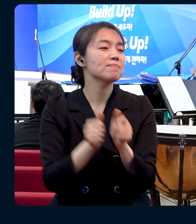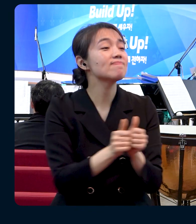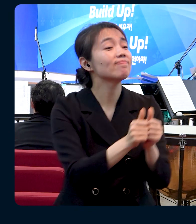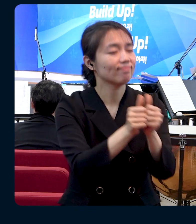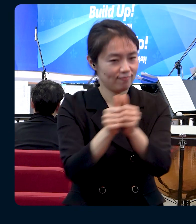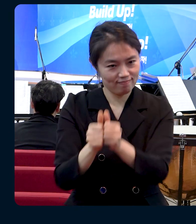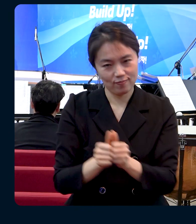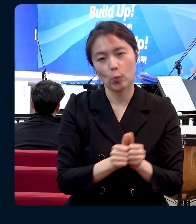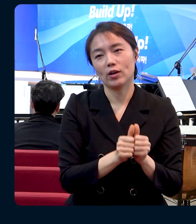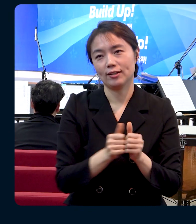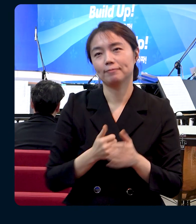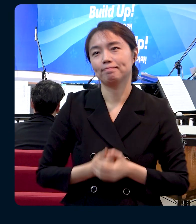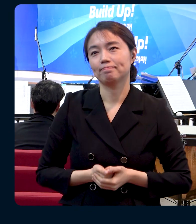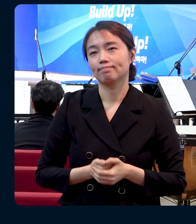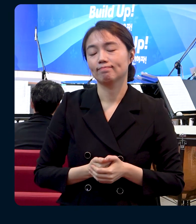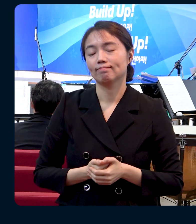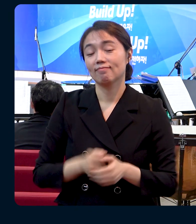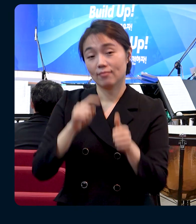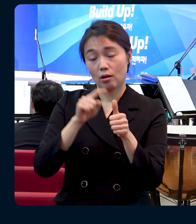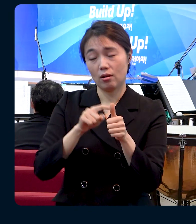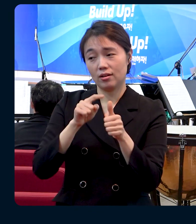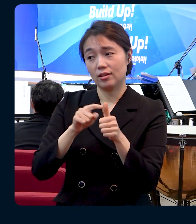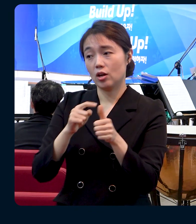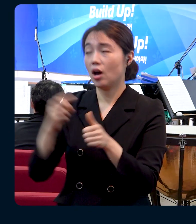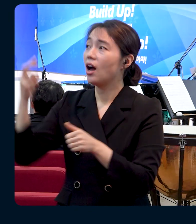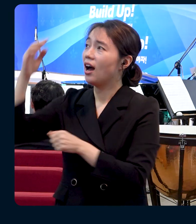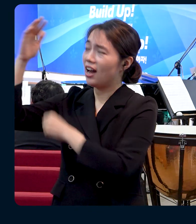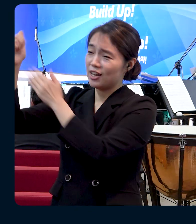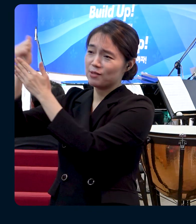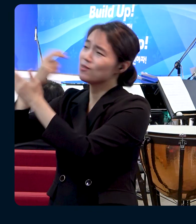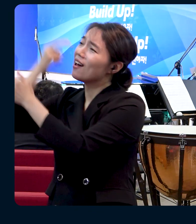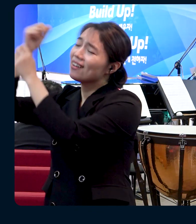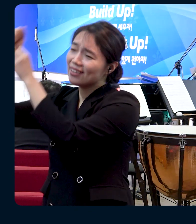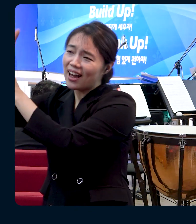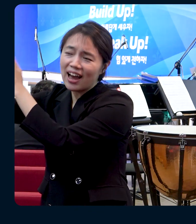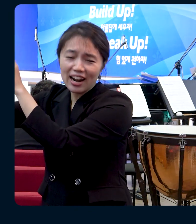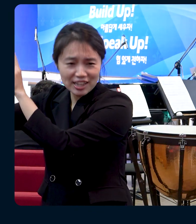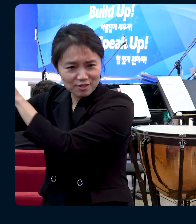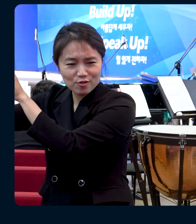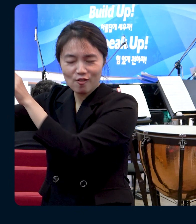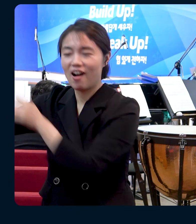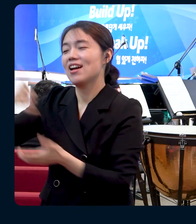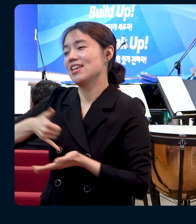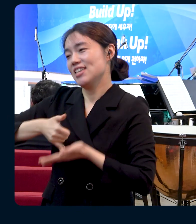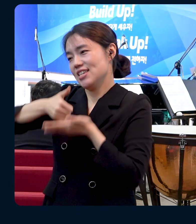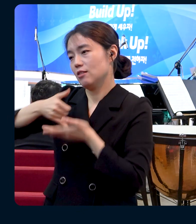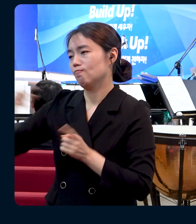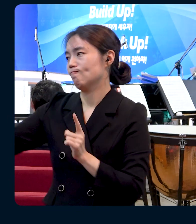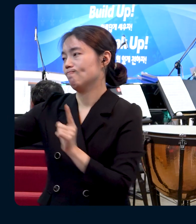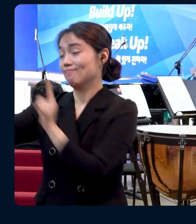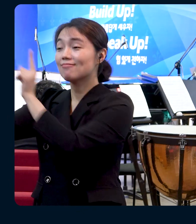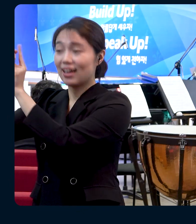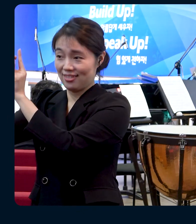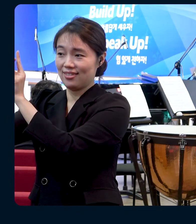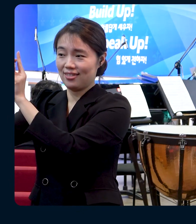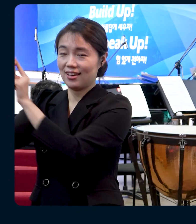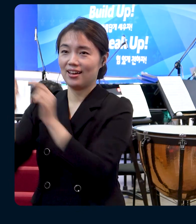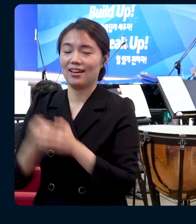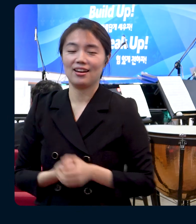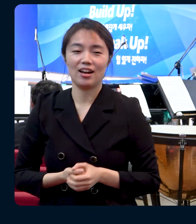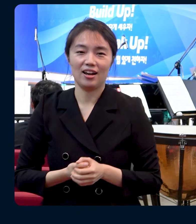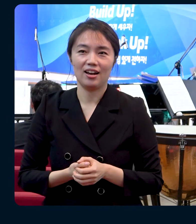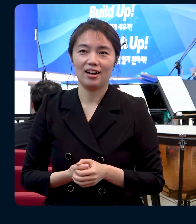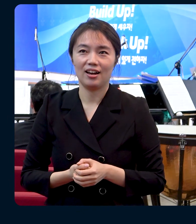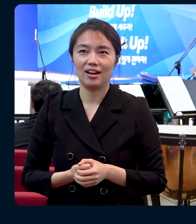예, 그는 살아계신 하나님을 인격적으로 만났습니다. 언제 만났는지 모르겠어요. 그런데 오늘 말씀은 딱 그렇게